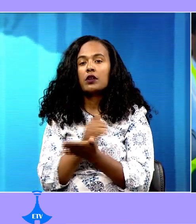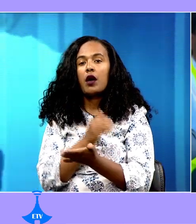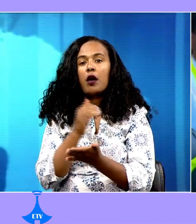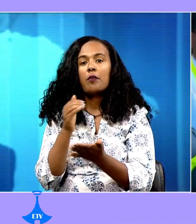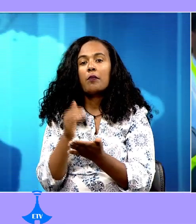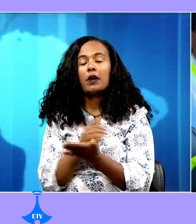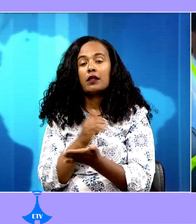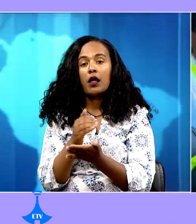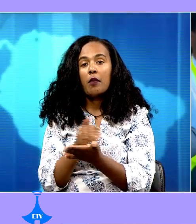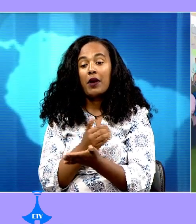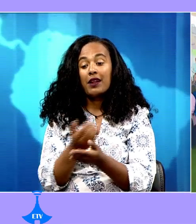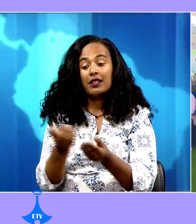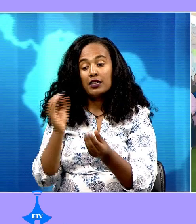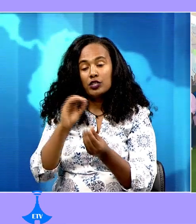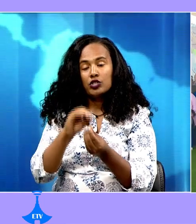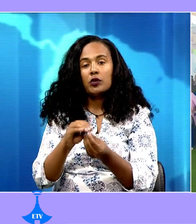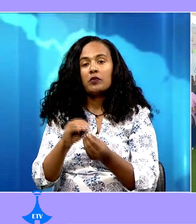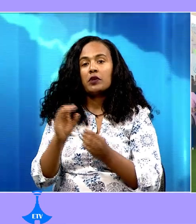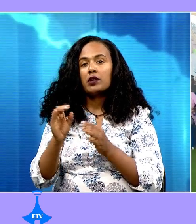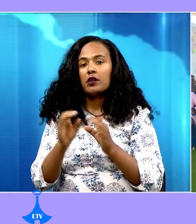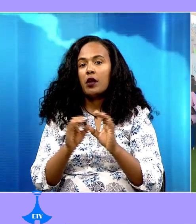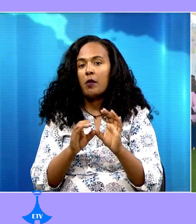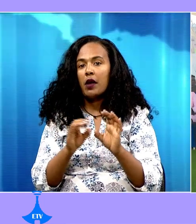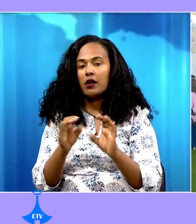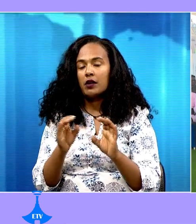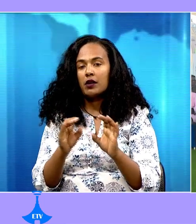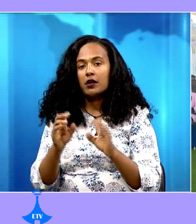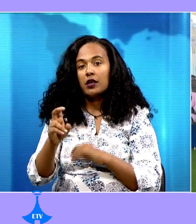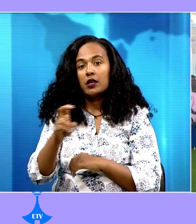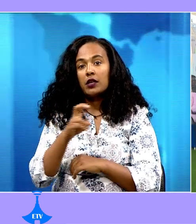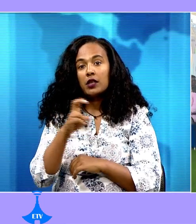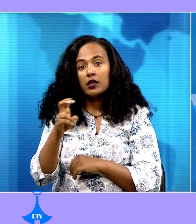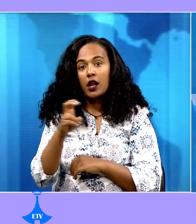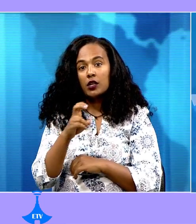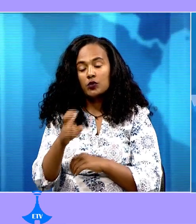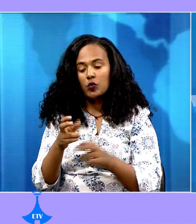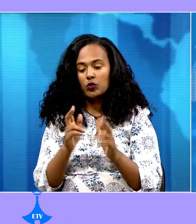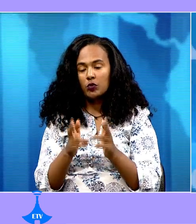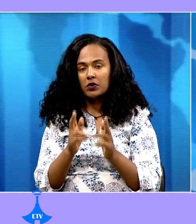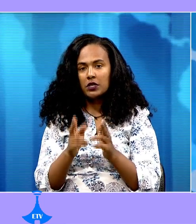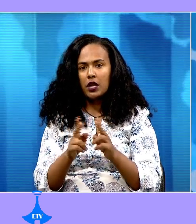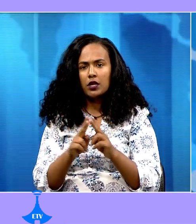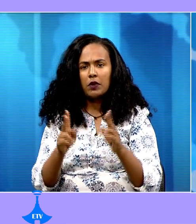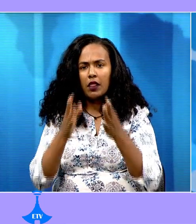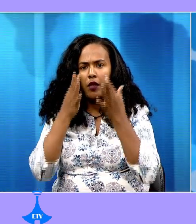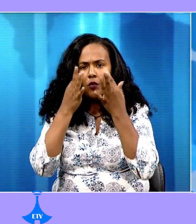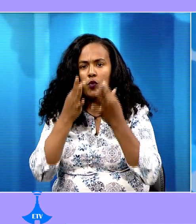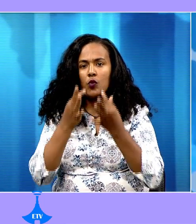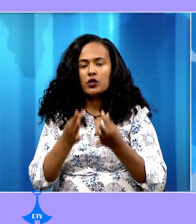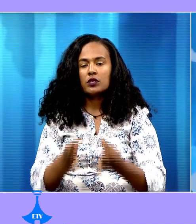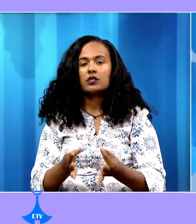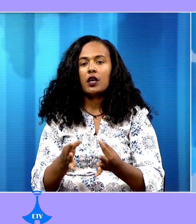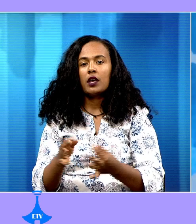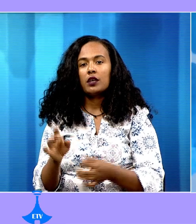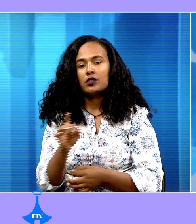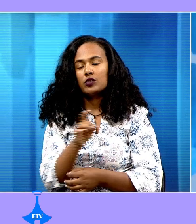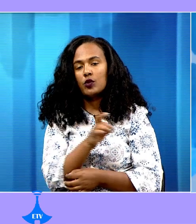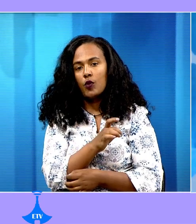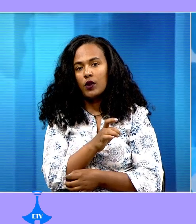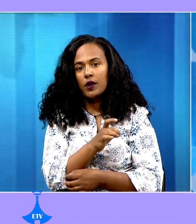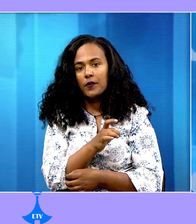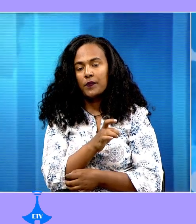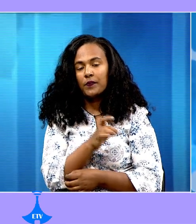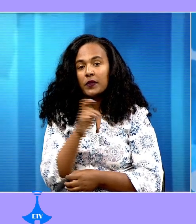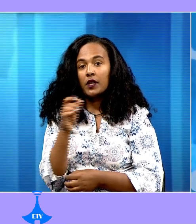ምርታማነትም እንዲጨምር ለማድረግ የትራንስፖርት መሳለጥ እጅግ በጣም ወሳኝ ስለሆነ